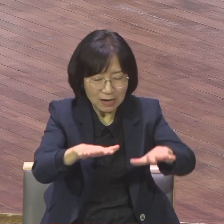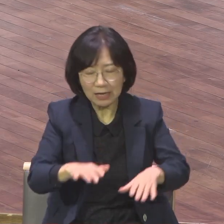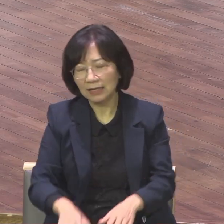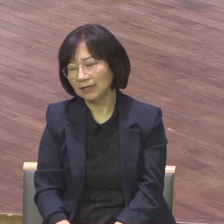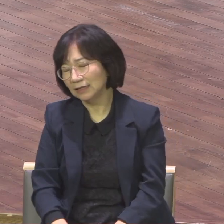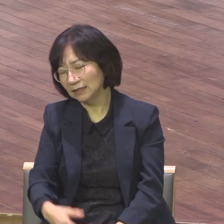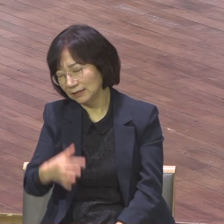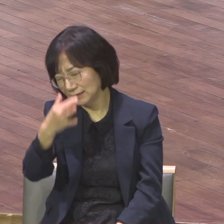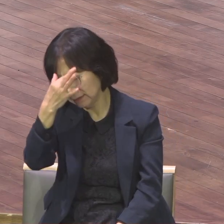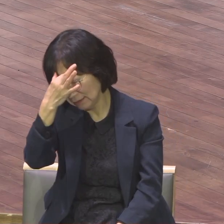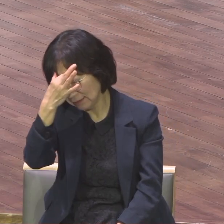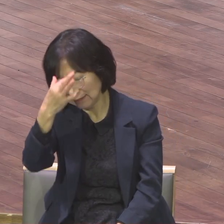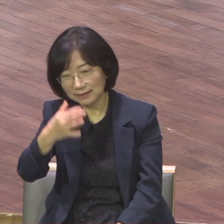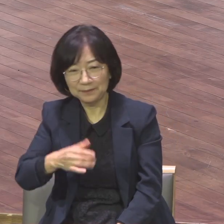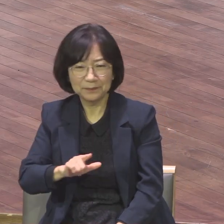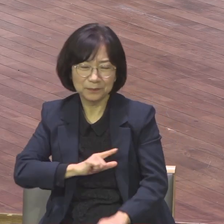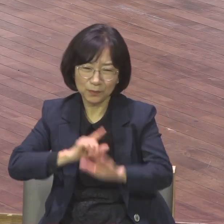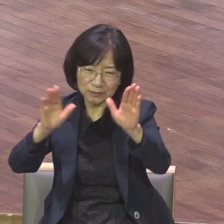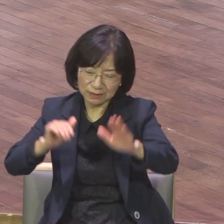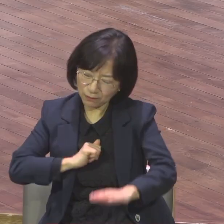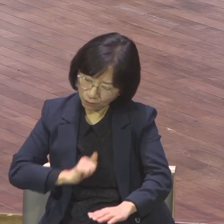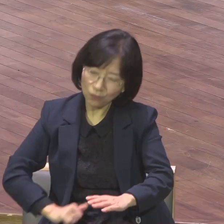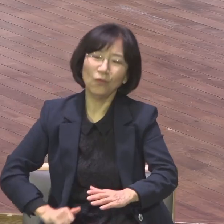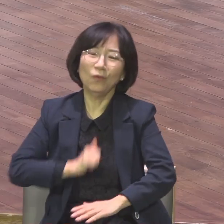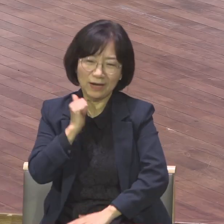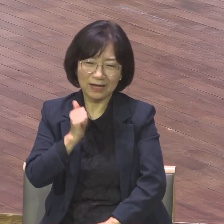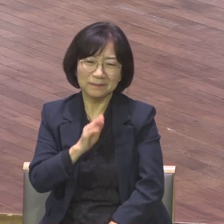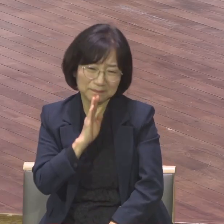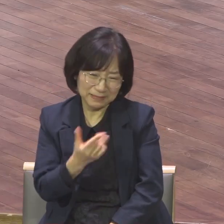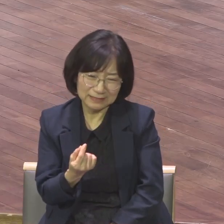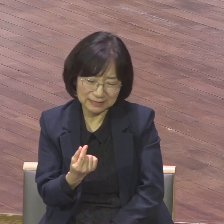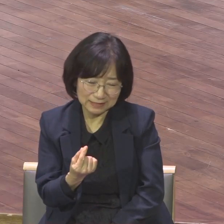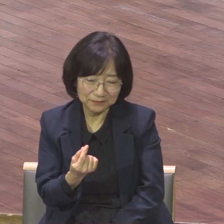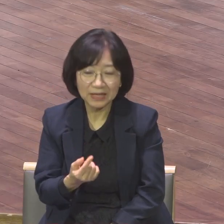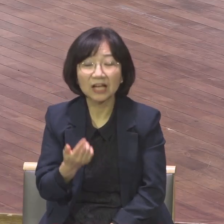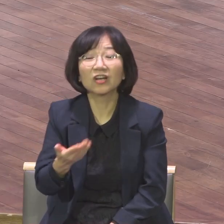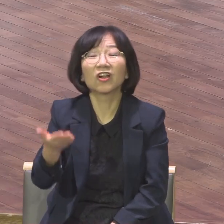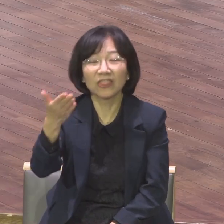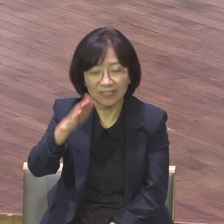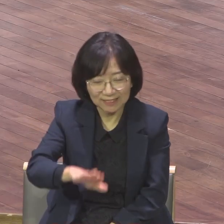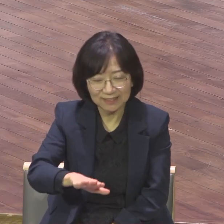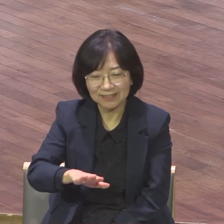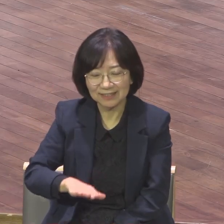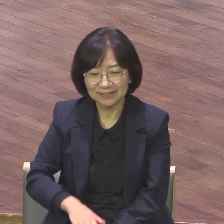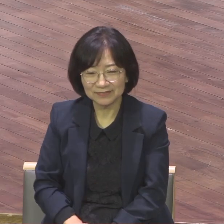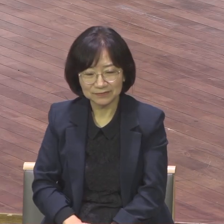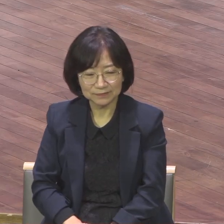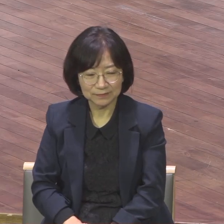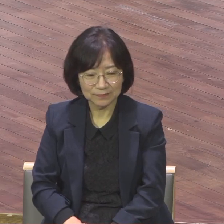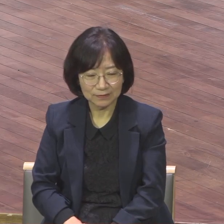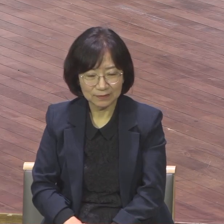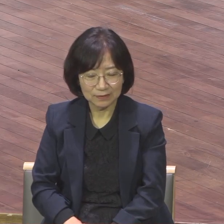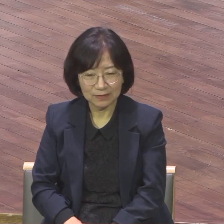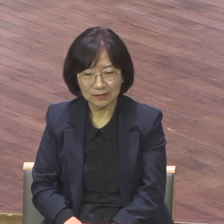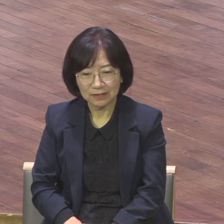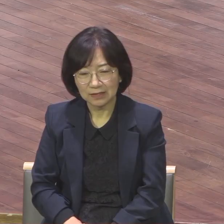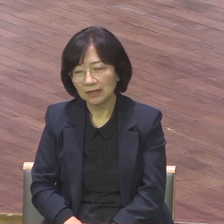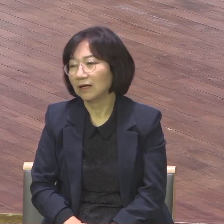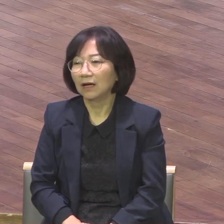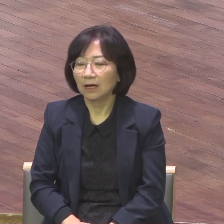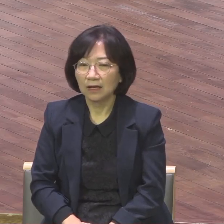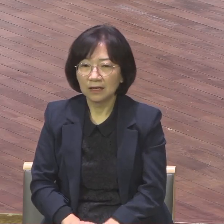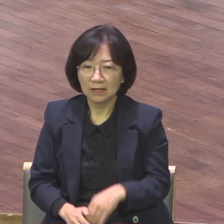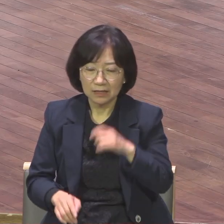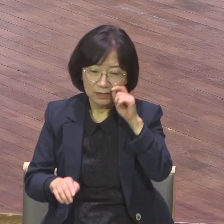그 이스라엘 백성이 이 정도로 어리석었어요. 그때 모세가 자 지금 가야 되는데 이